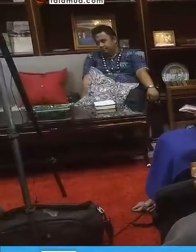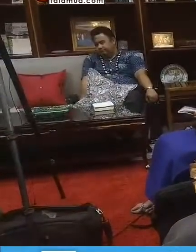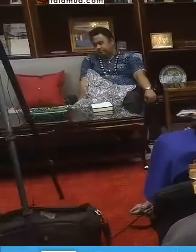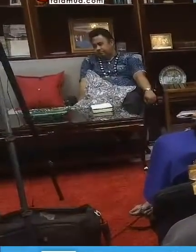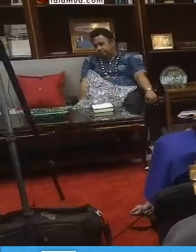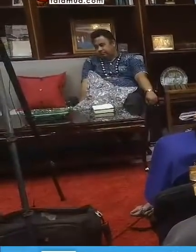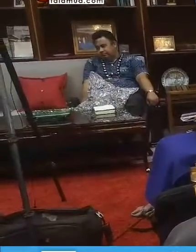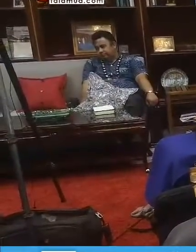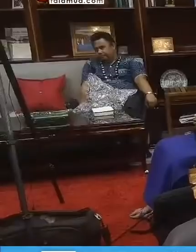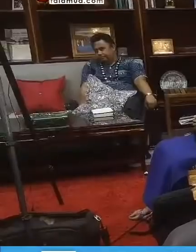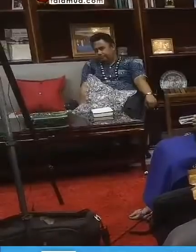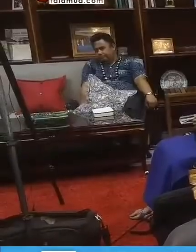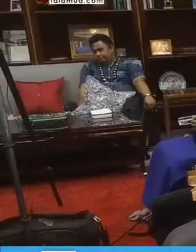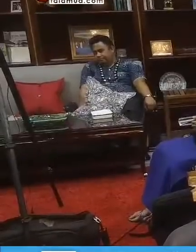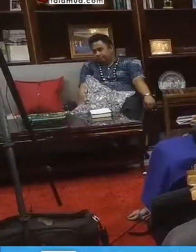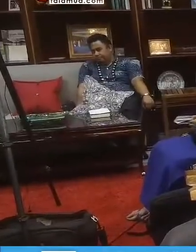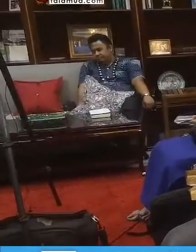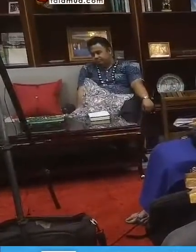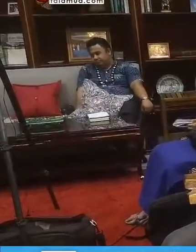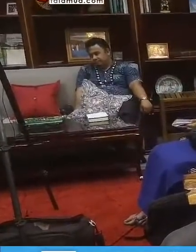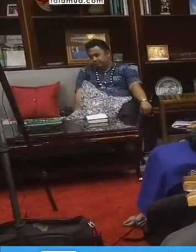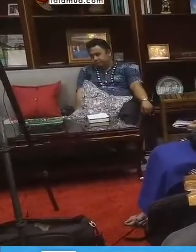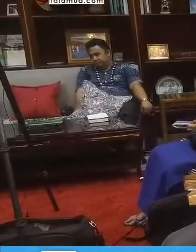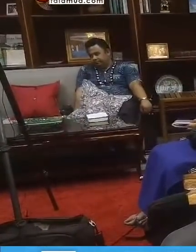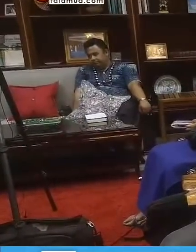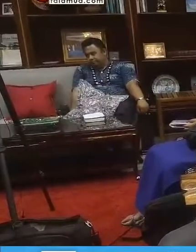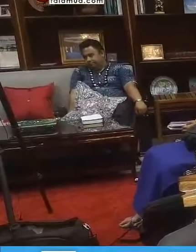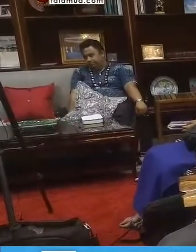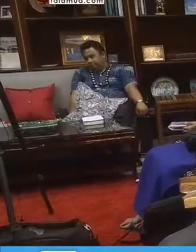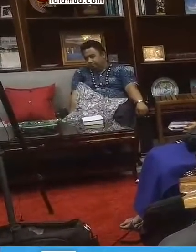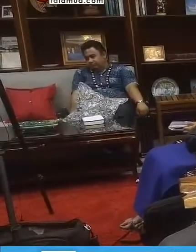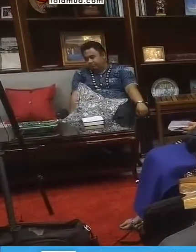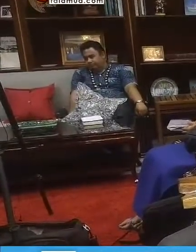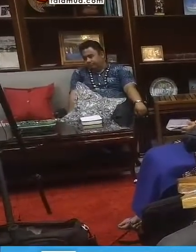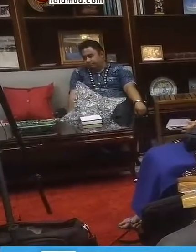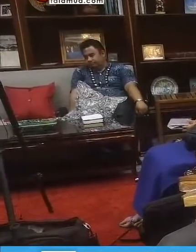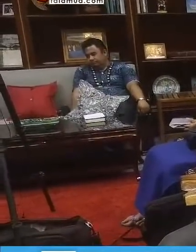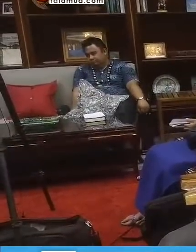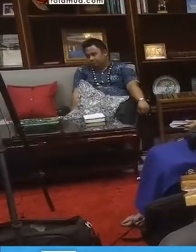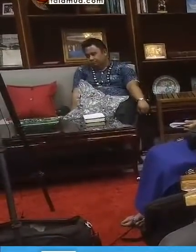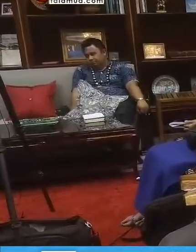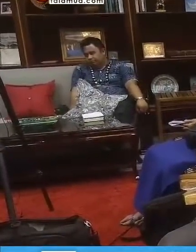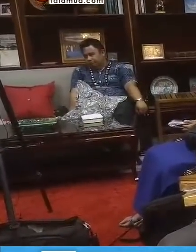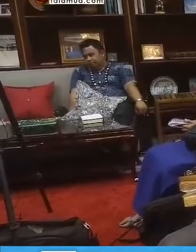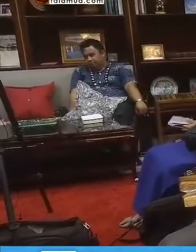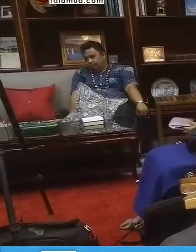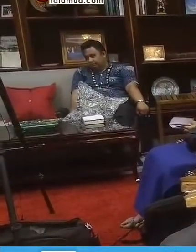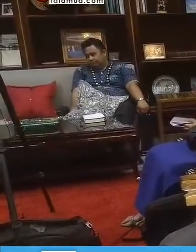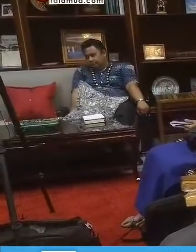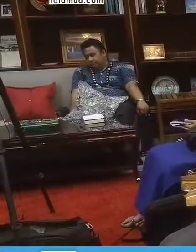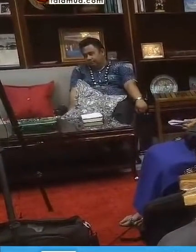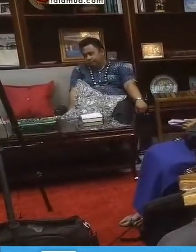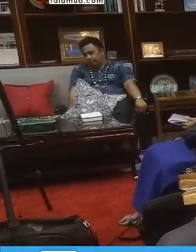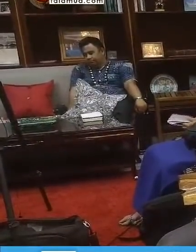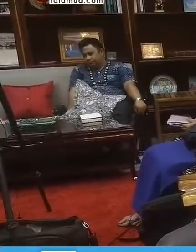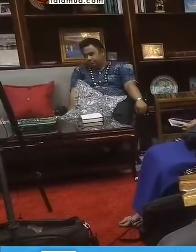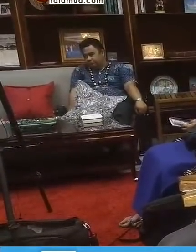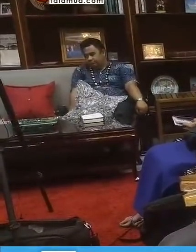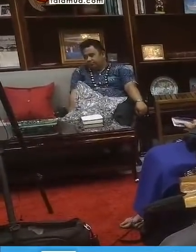bo man tu inga te le mo fai tu inga te le no na lua ai vo inga mai la mai le o sta ia la